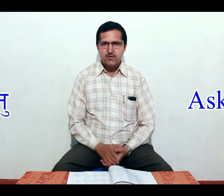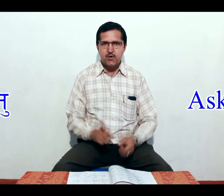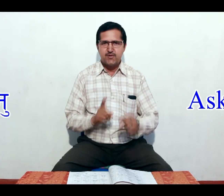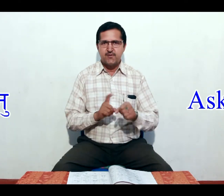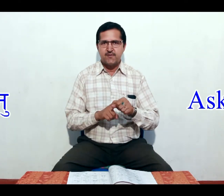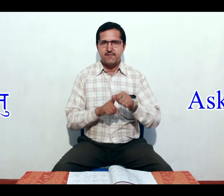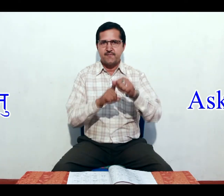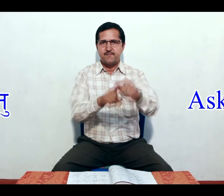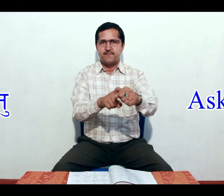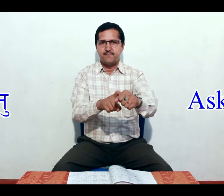सोध्नु,